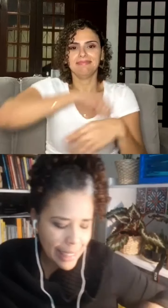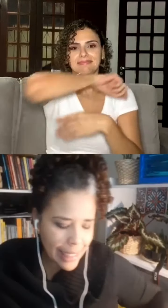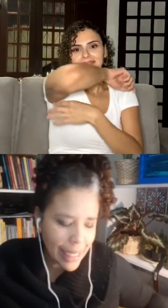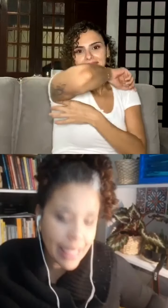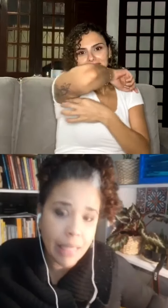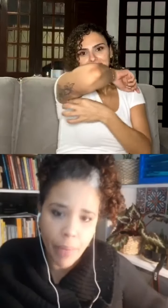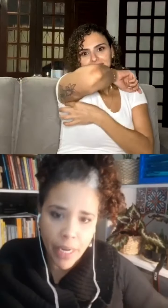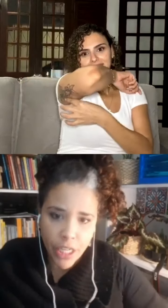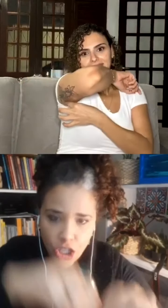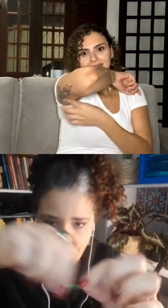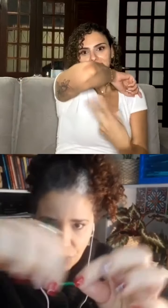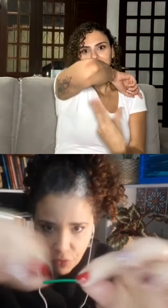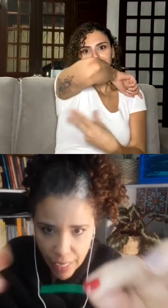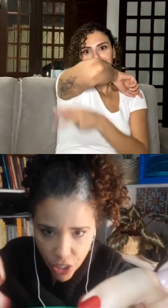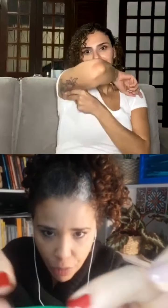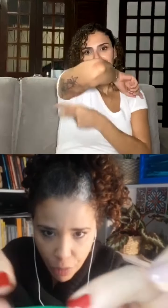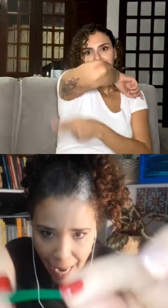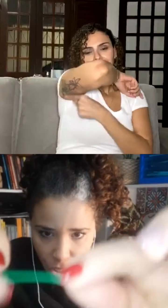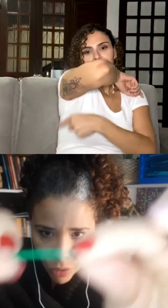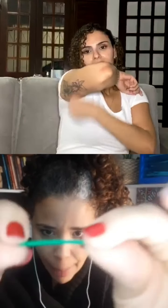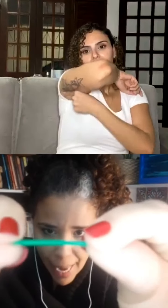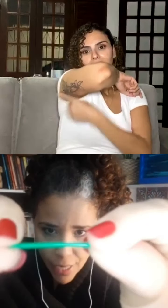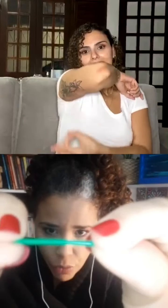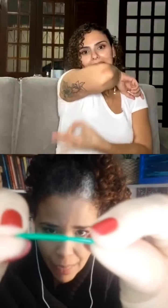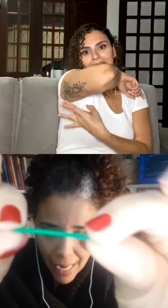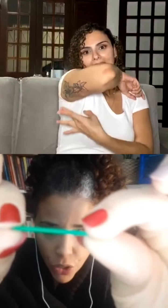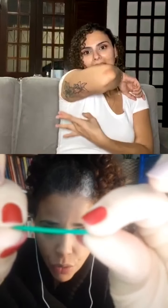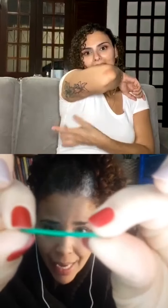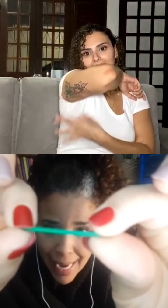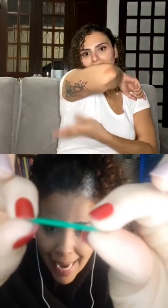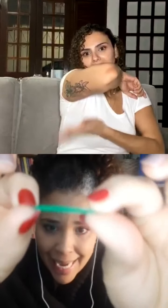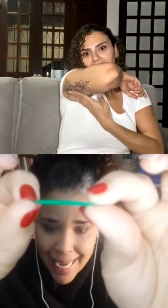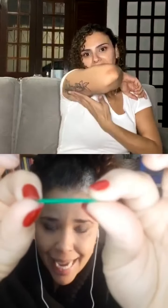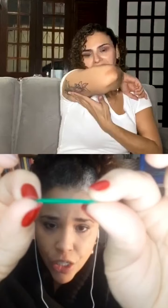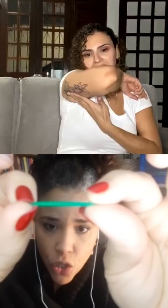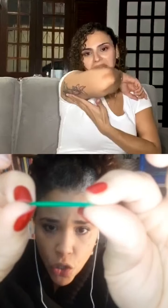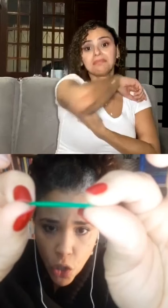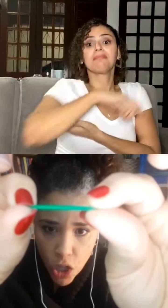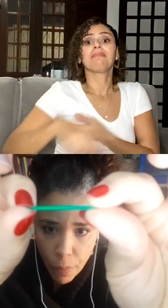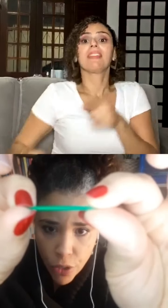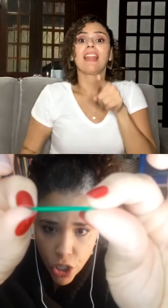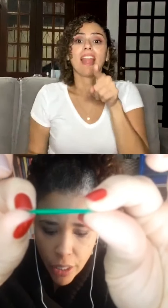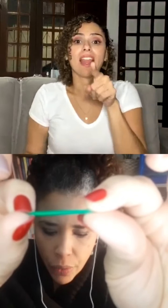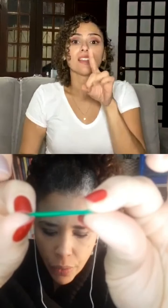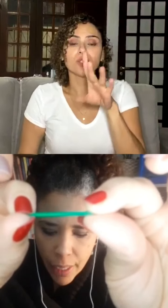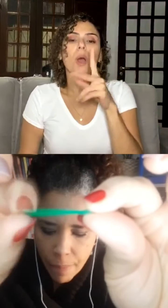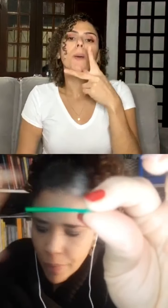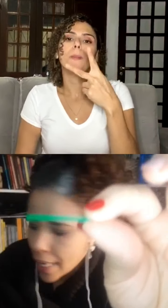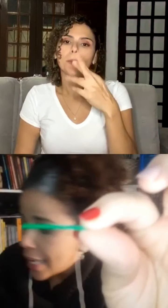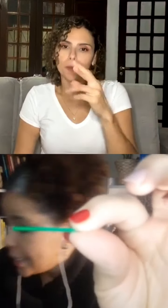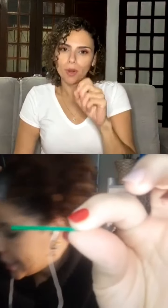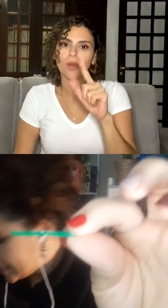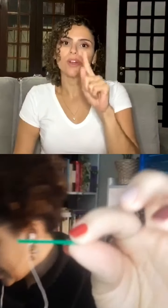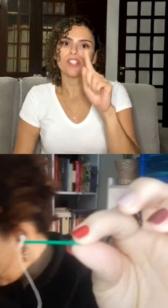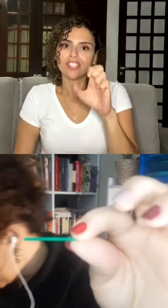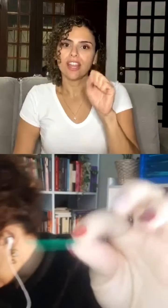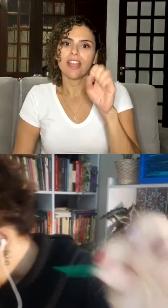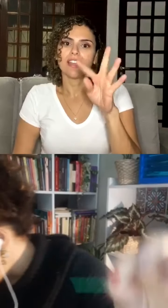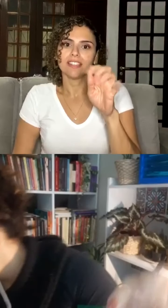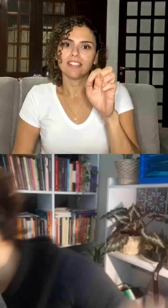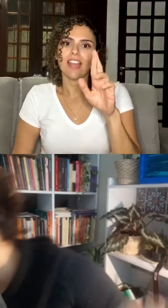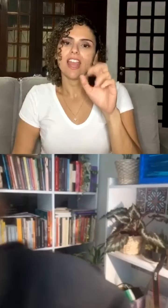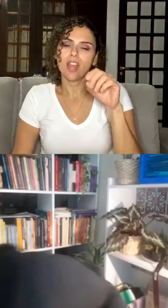Esse implante que fica debaixo da pele do braço, ele é só de progesterona. São